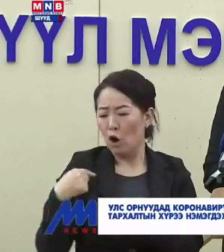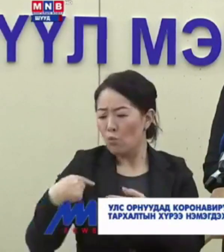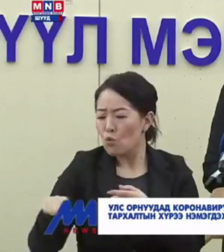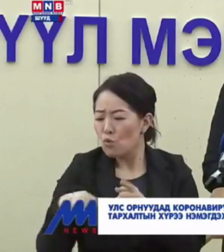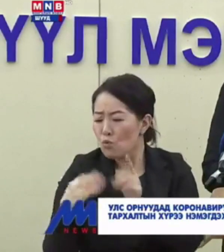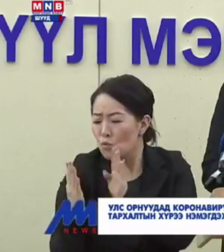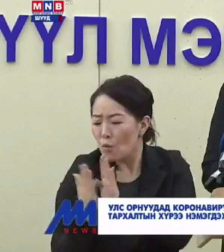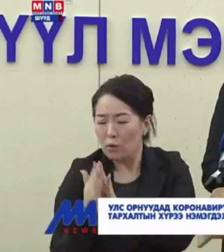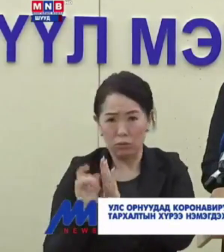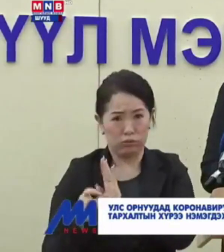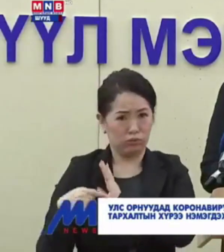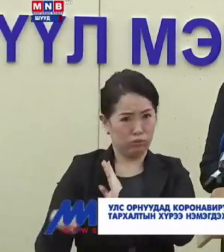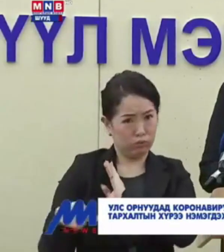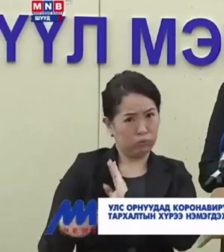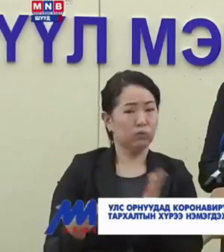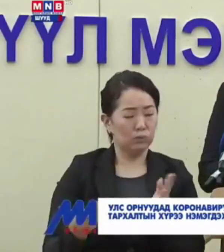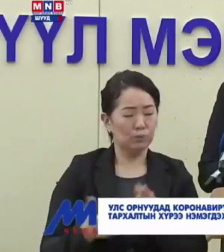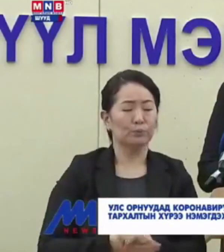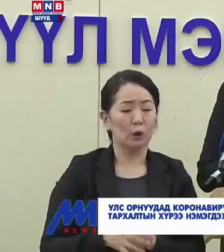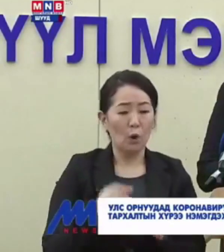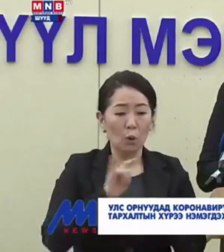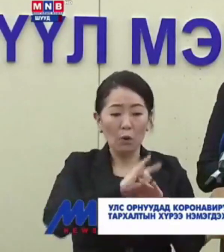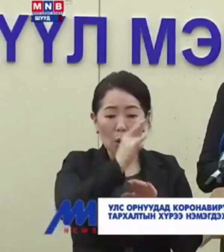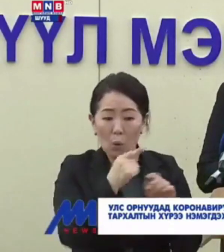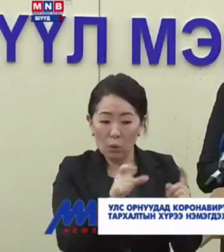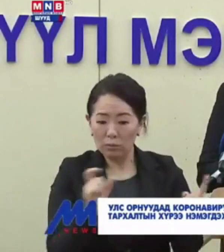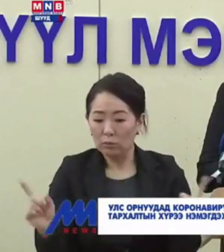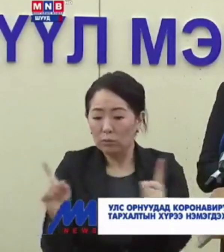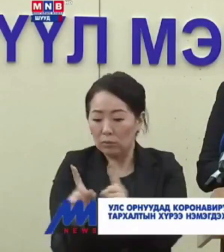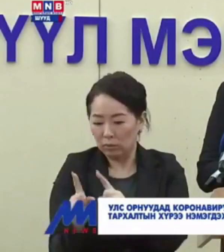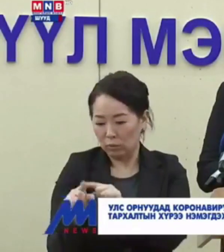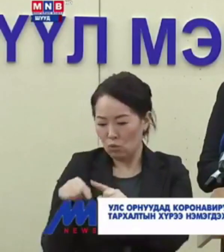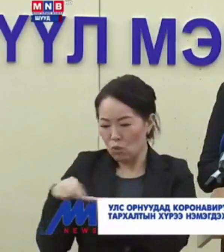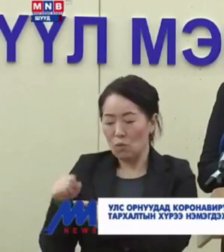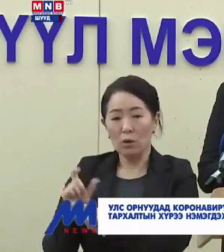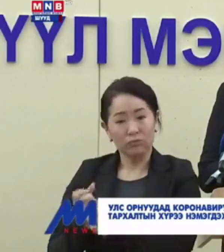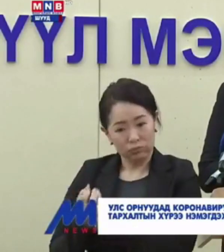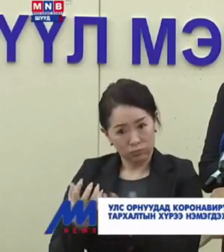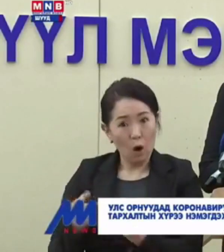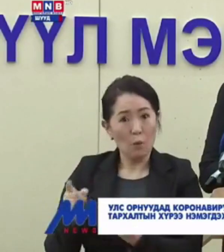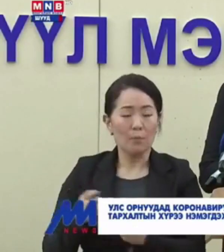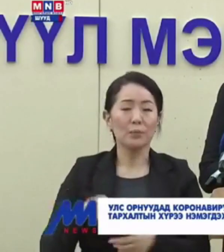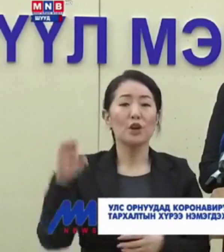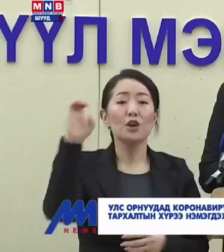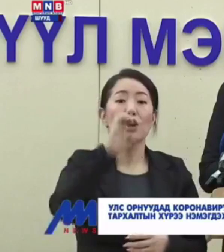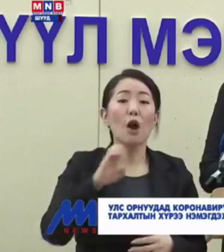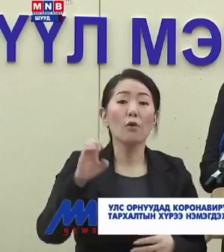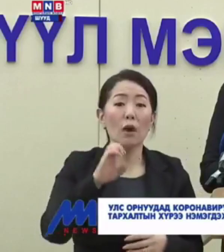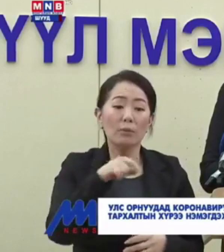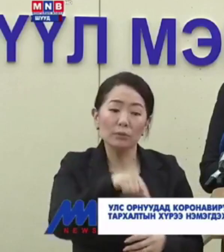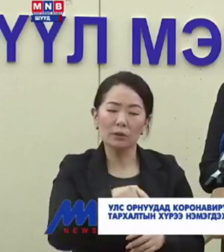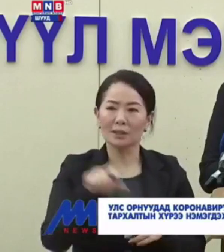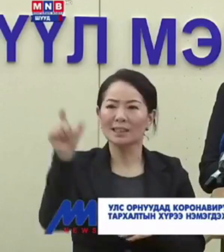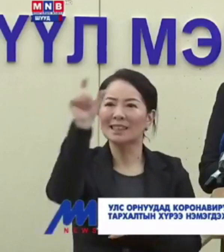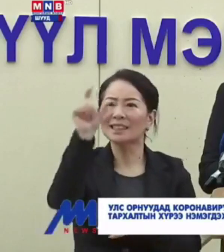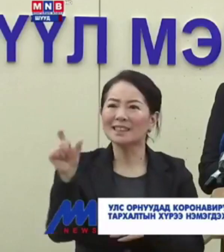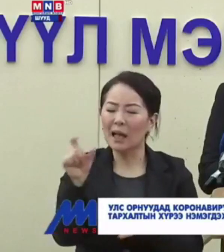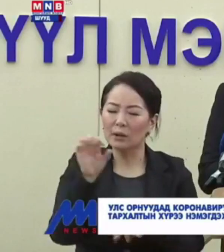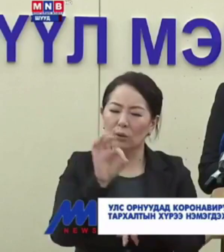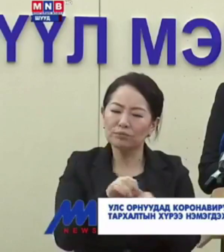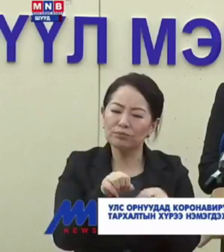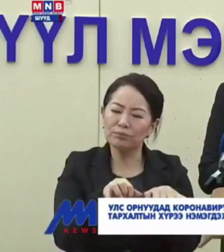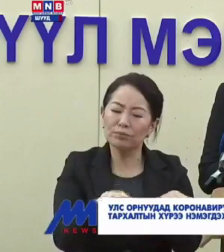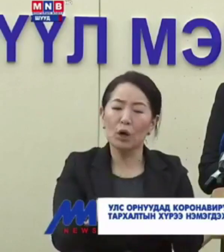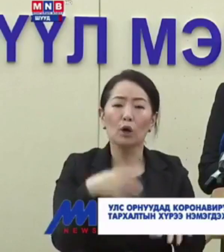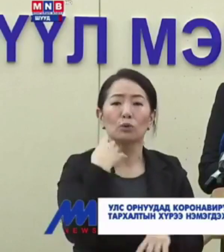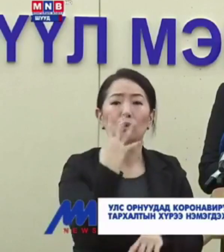байна гэсэн ийм одоо дүр зураг гарч байна. За Европ төвд бол Итали улсын хувьд бол тохиолдлын тоо